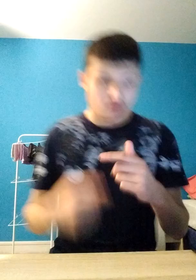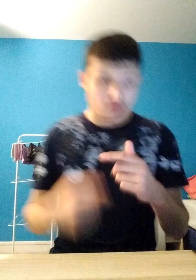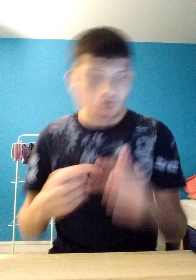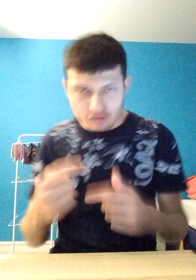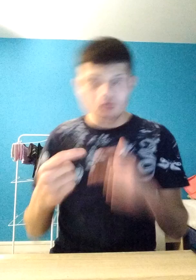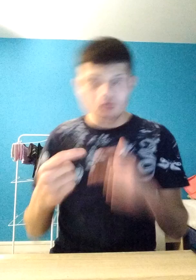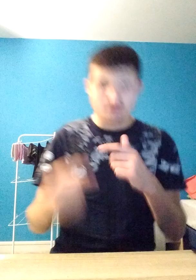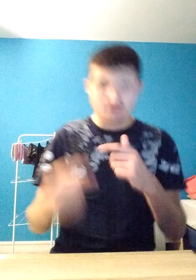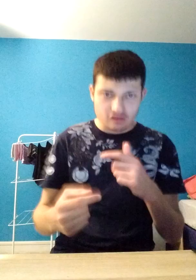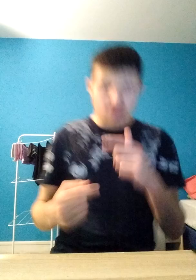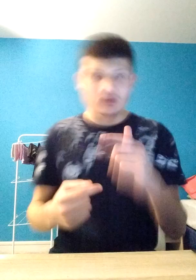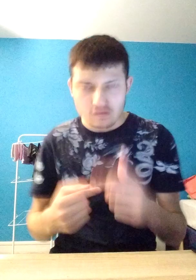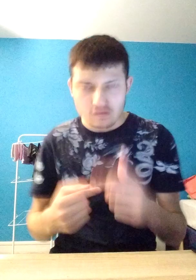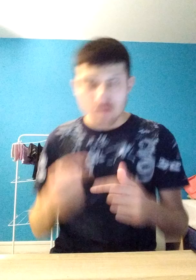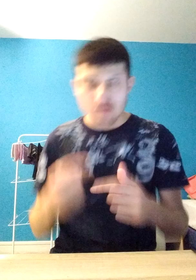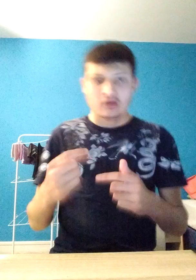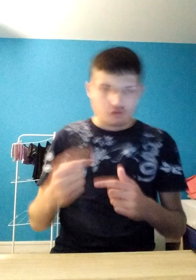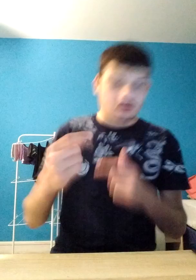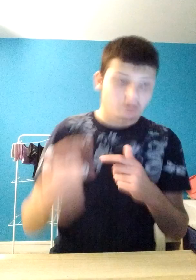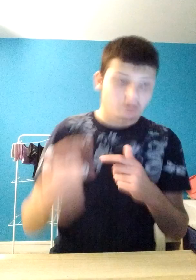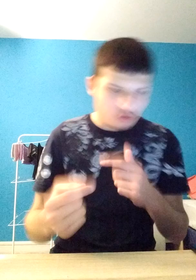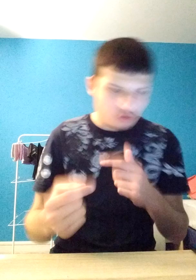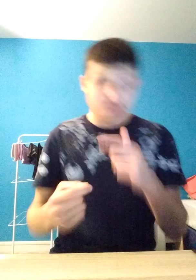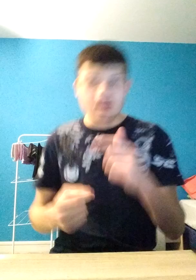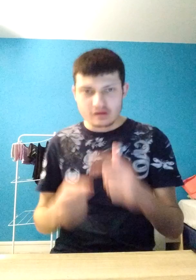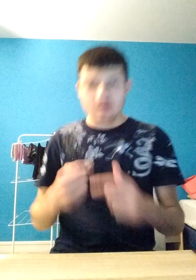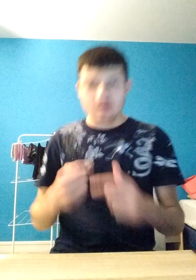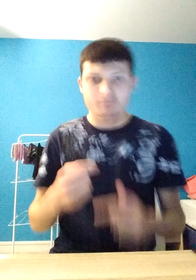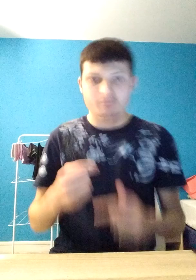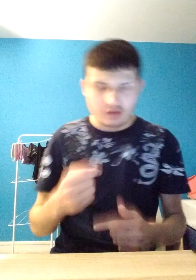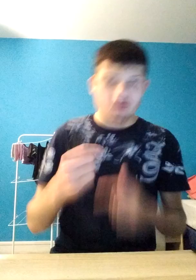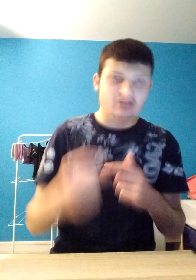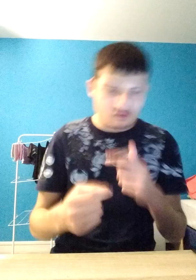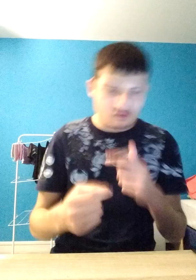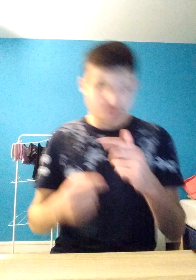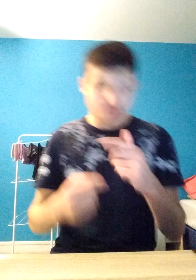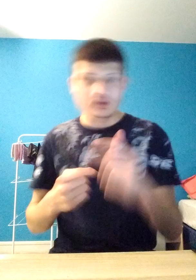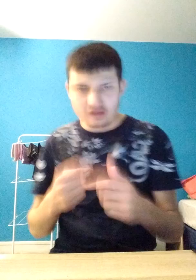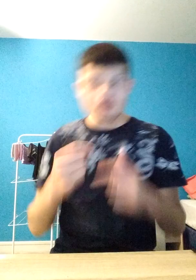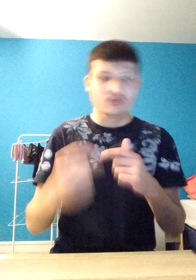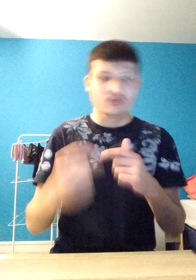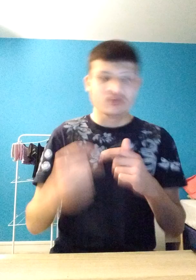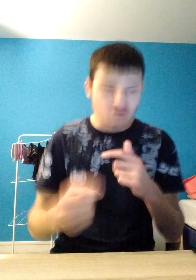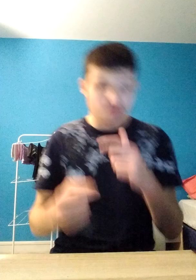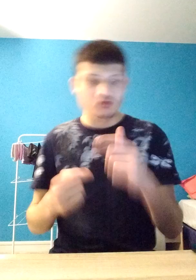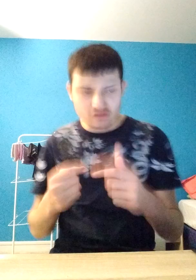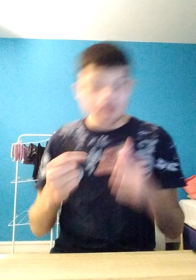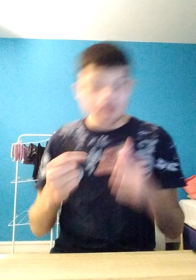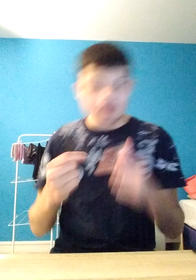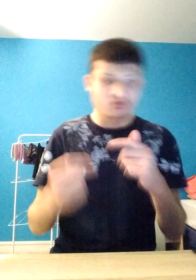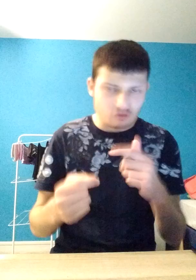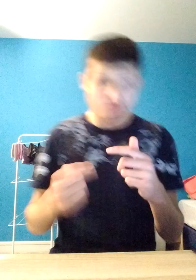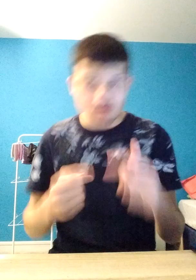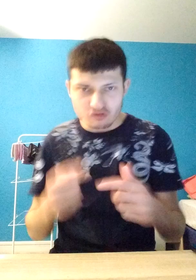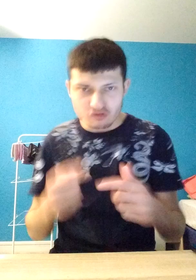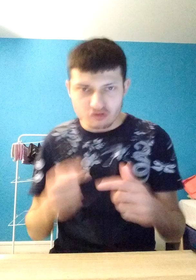Je raconte ma vie. Quand j'étais petit, je faisais des conneries. Et jeune, et quand j'étais au lycée, quand j'étais au collège aussi, j'avais